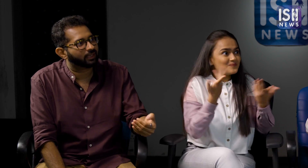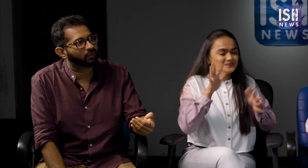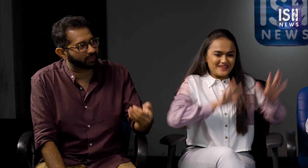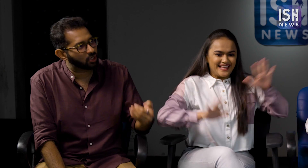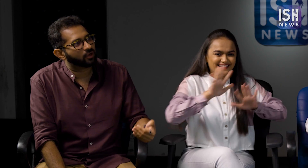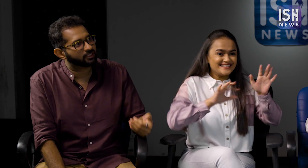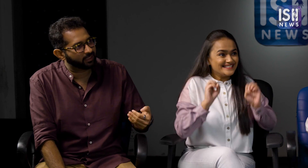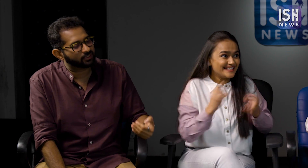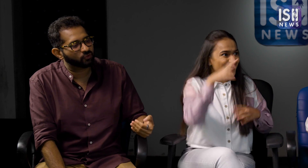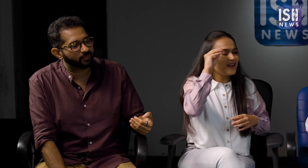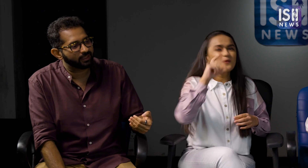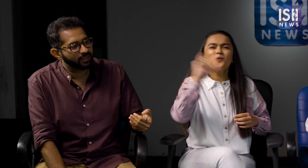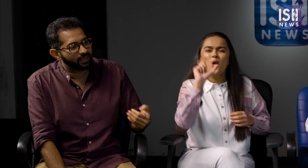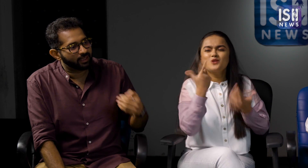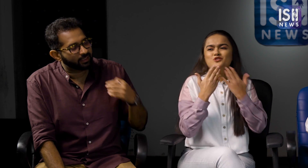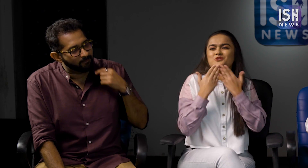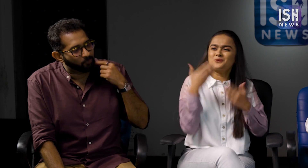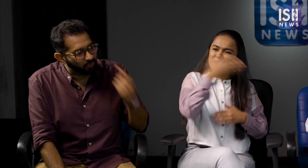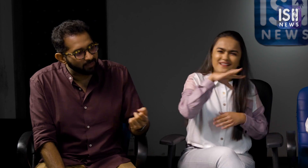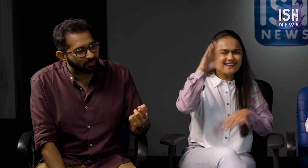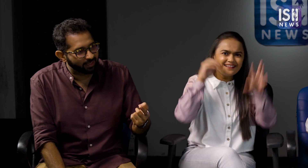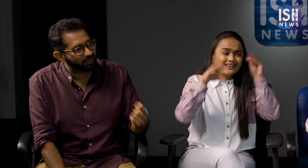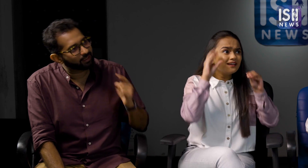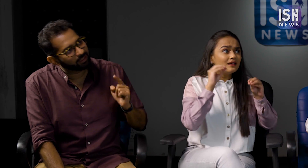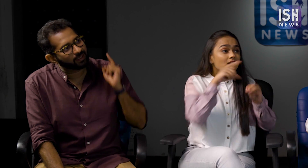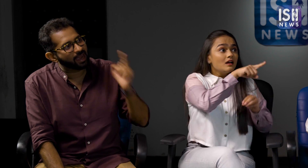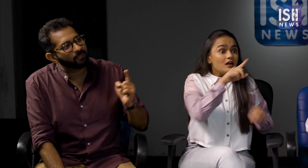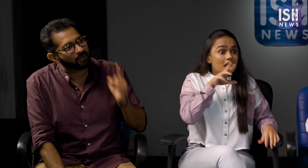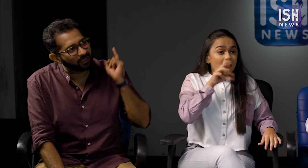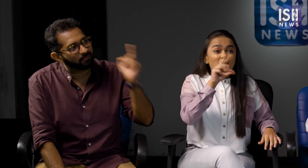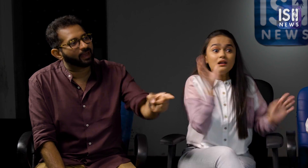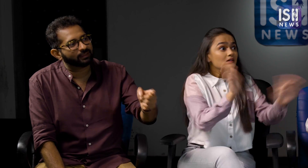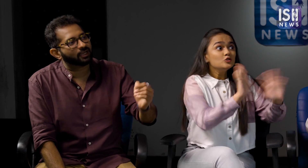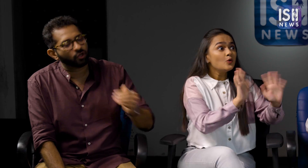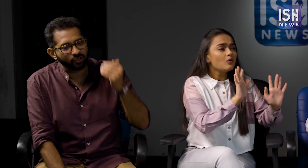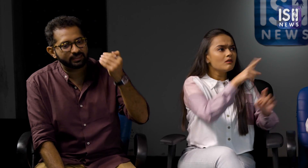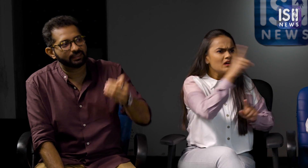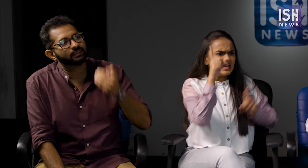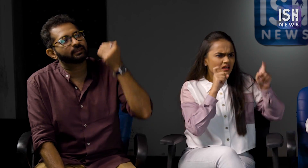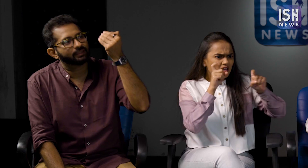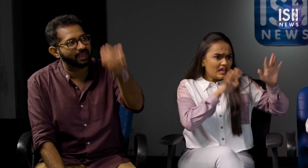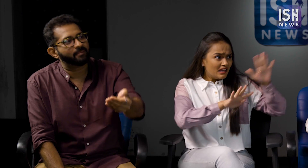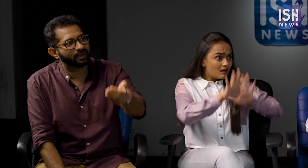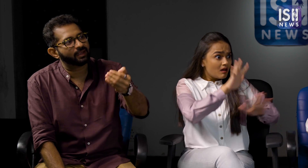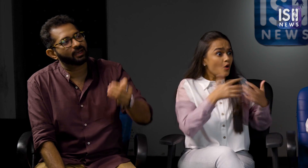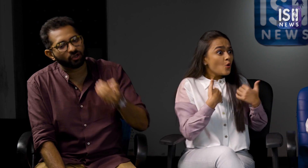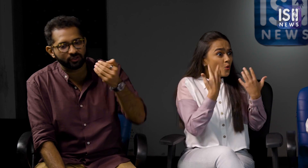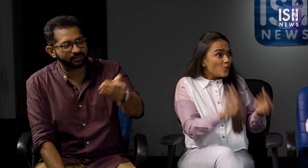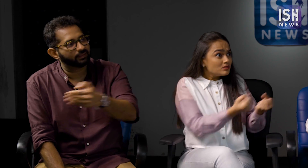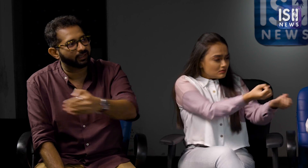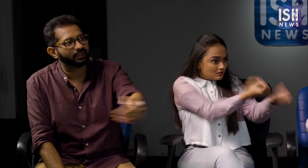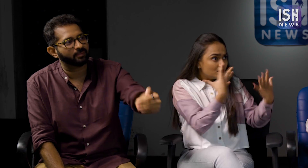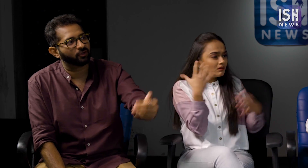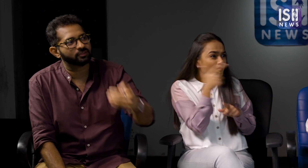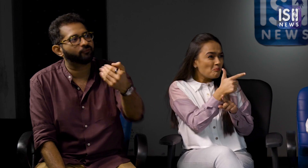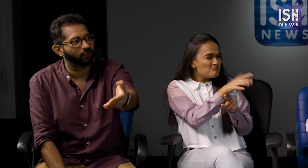एक्टिंग सीख रहा होता है कॉलेज में या स्कूल में, कि बोले बिना अगर आपकी बात अक्रॉस द कैमरा या अक्रॉस